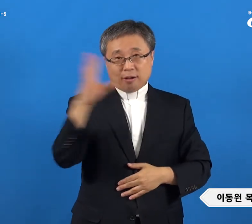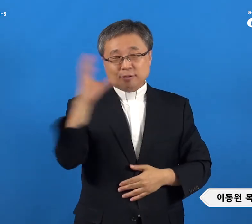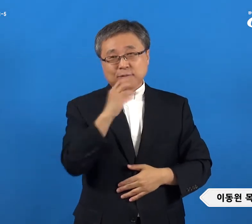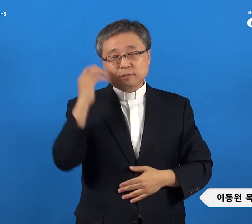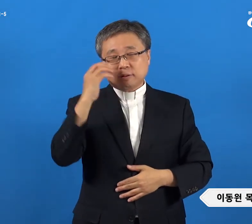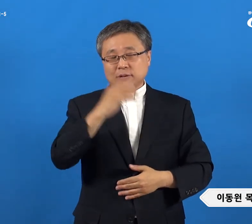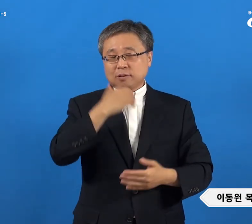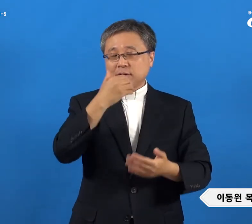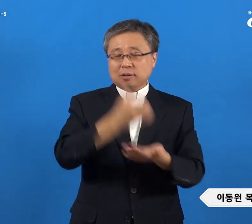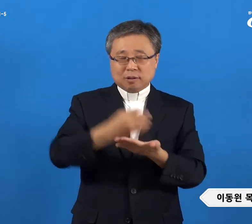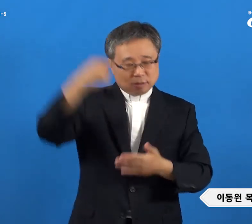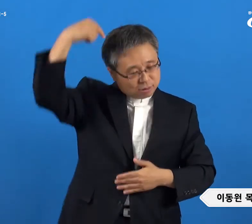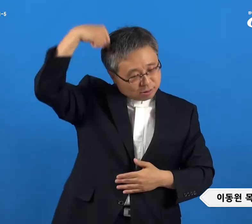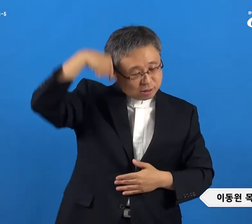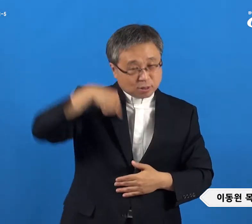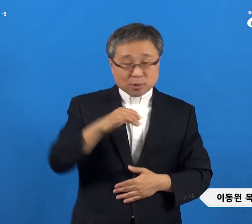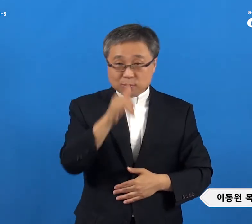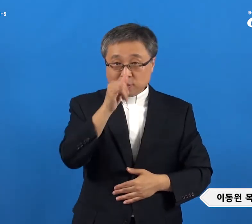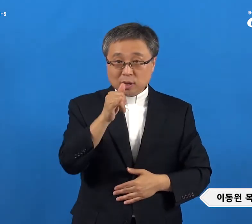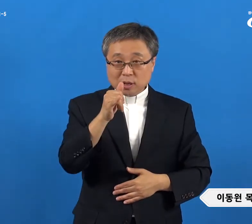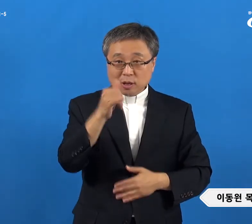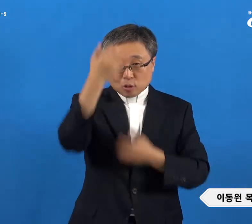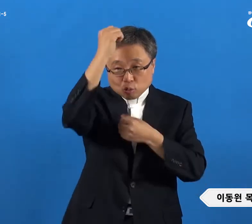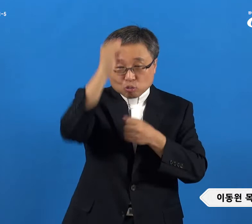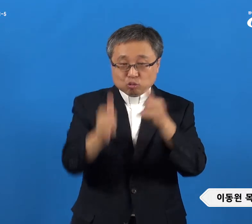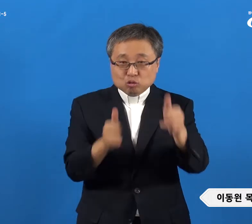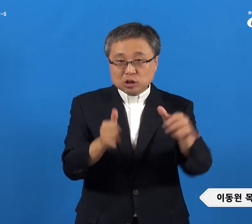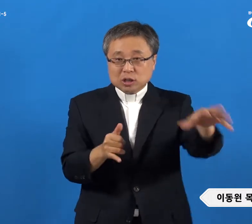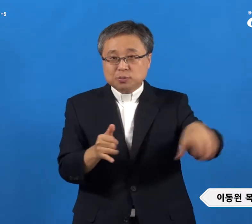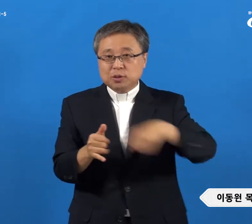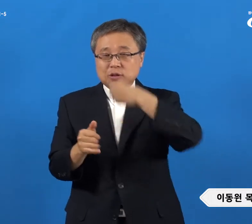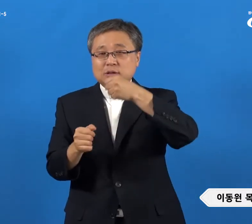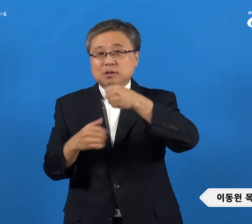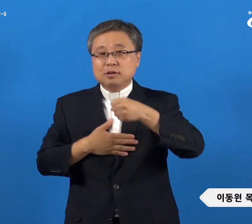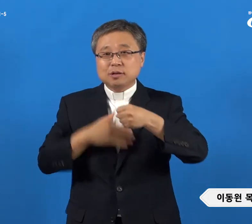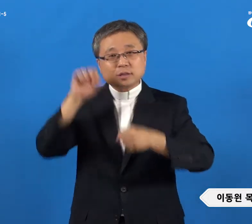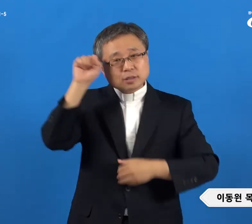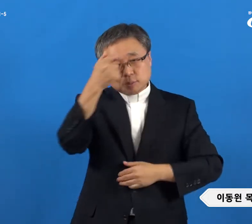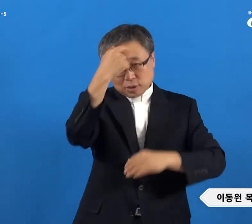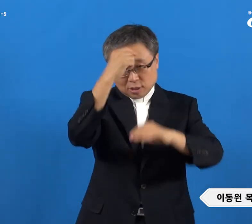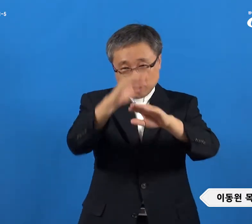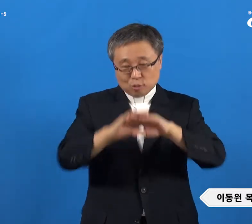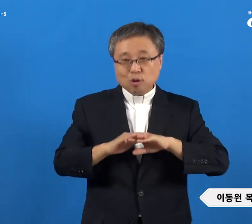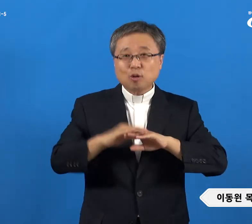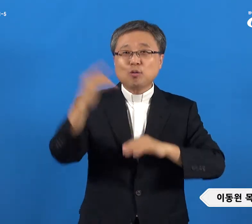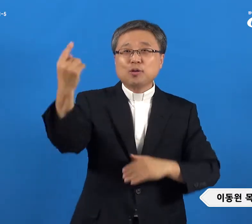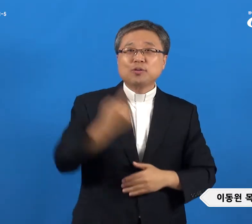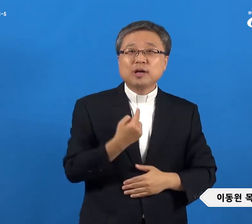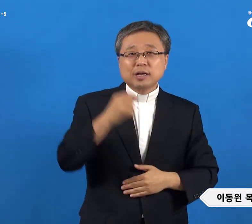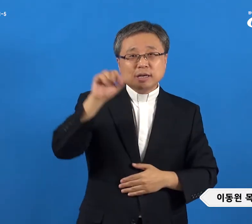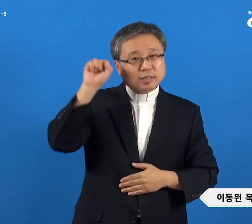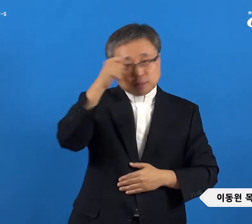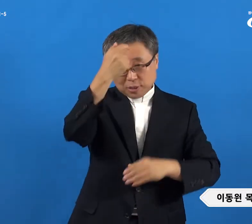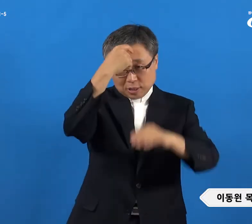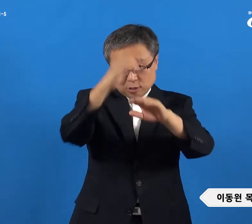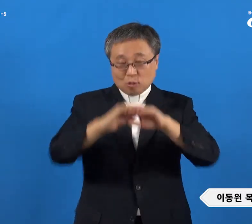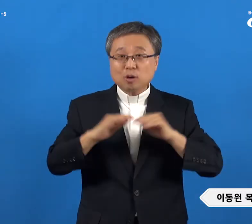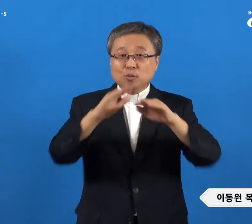영감이 임했습니다. 구두를 집어들었습니다. 그리고 새벽 기도에 나왔습니다. 새벽 기도의 모임이 끝나자 앞에 나와서